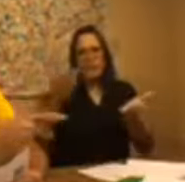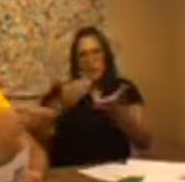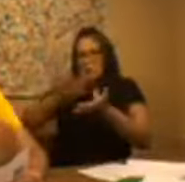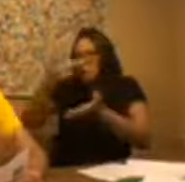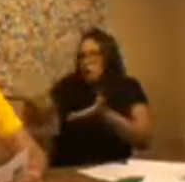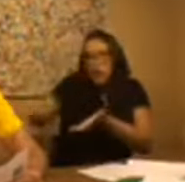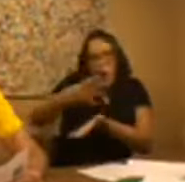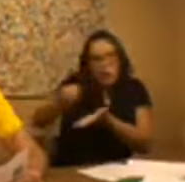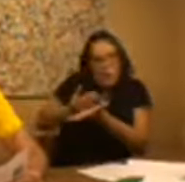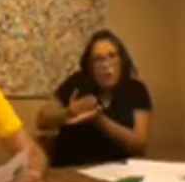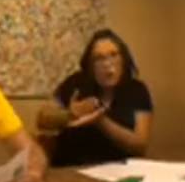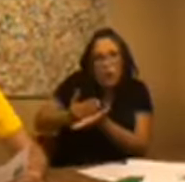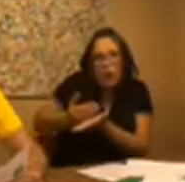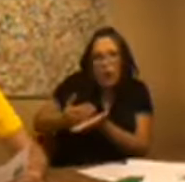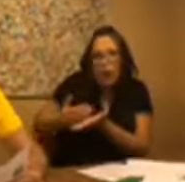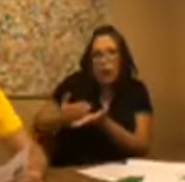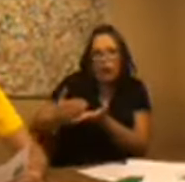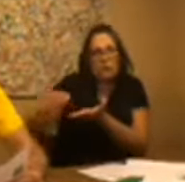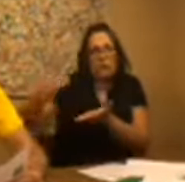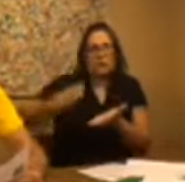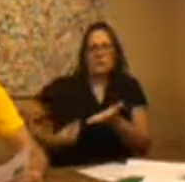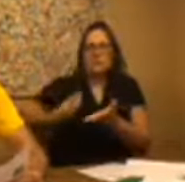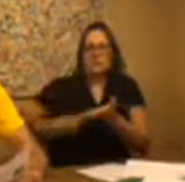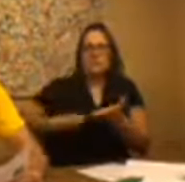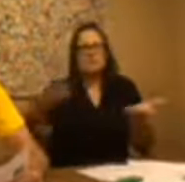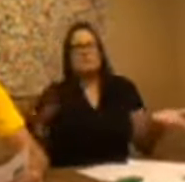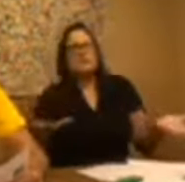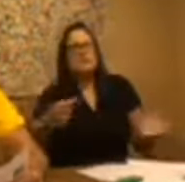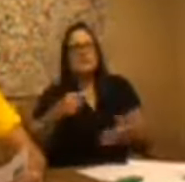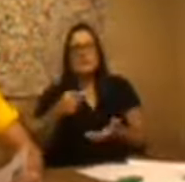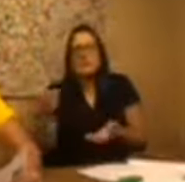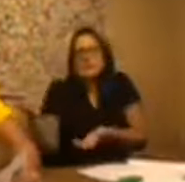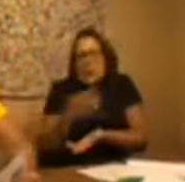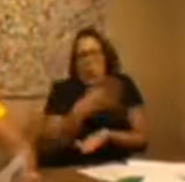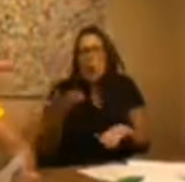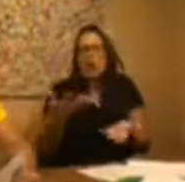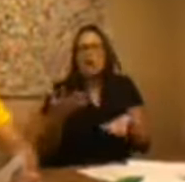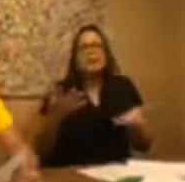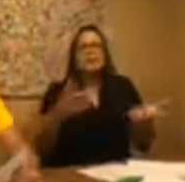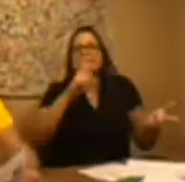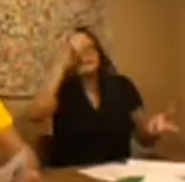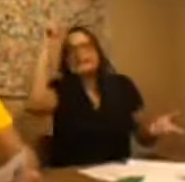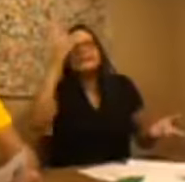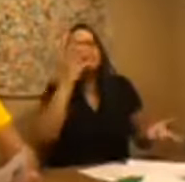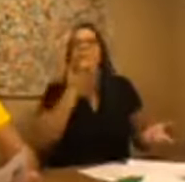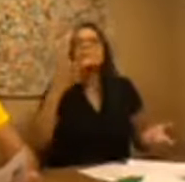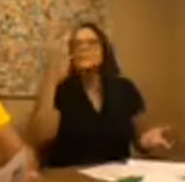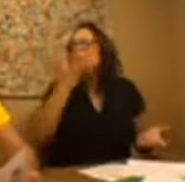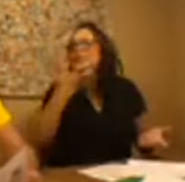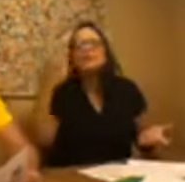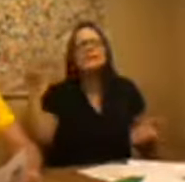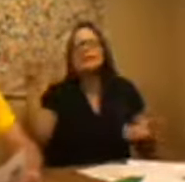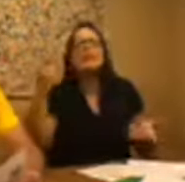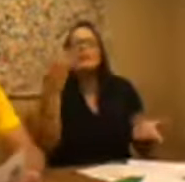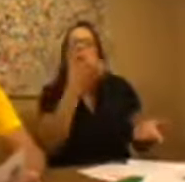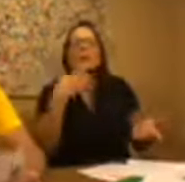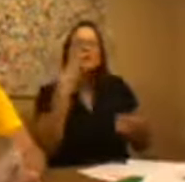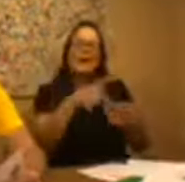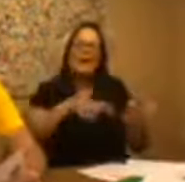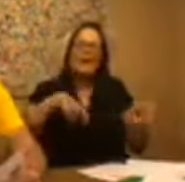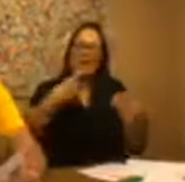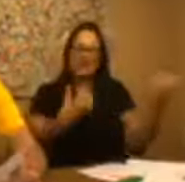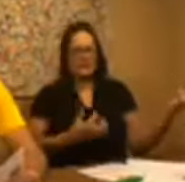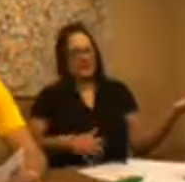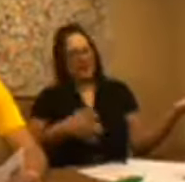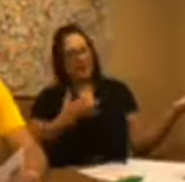a sua carreira aquele que quer que que ele faz é a canção aí é que é rural aí no sertanejo